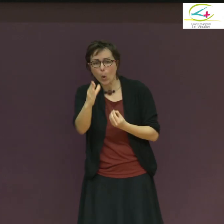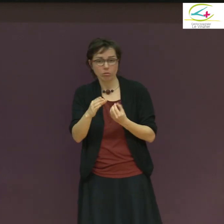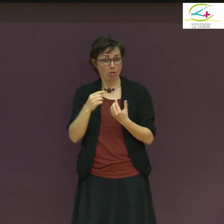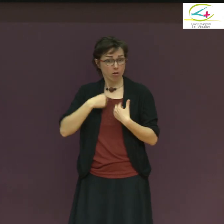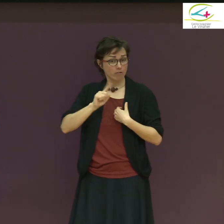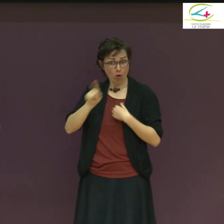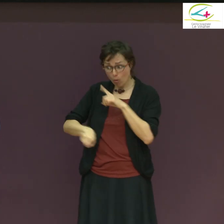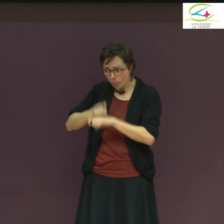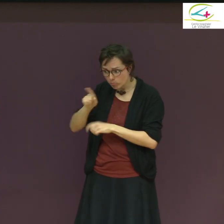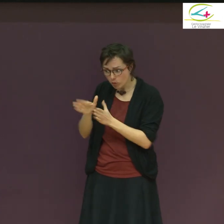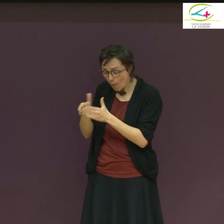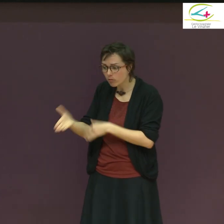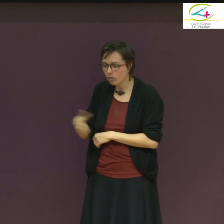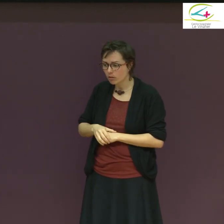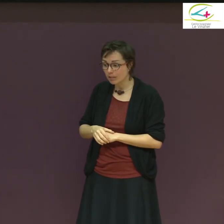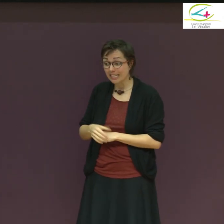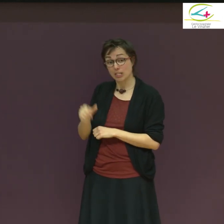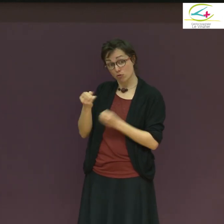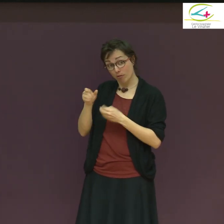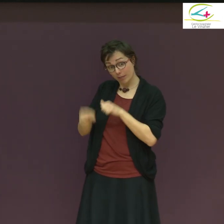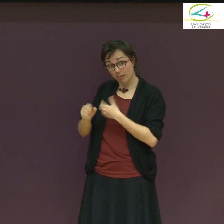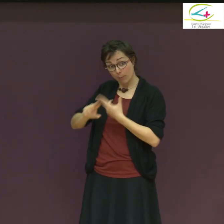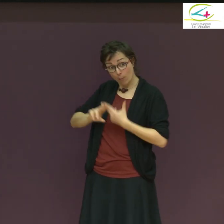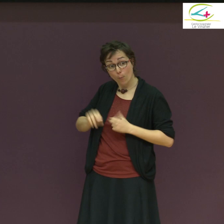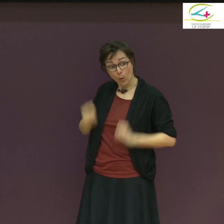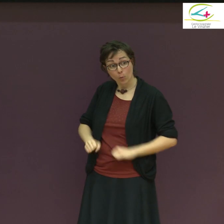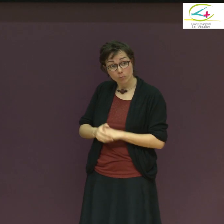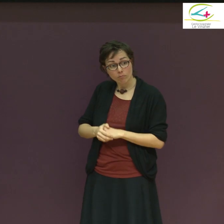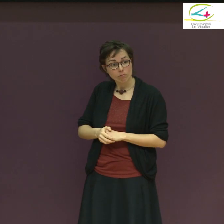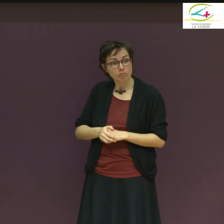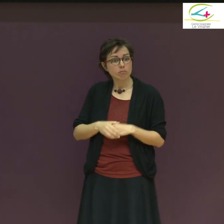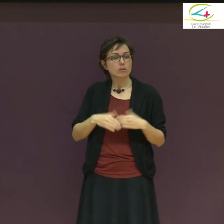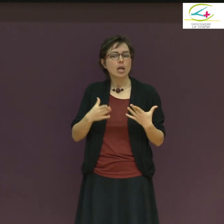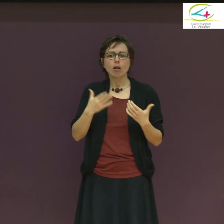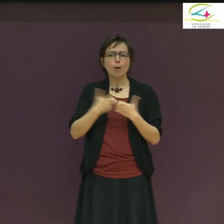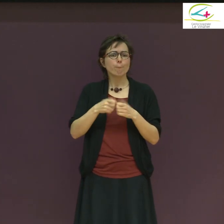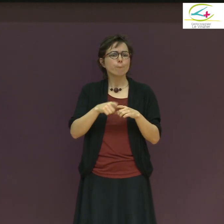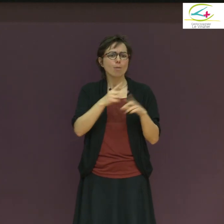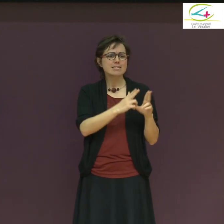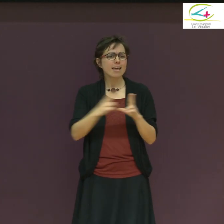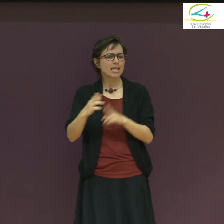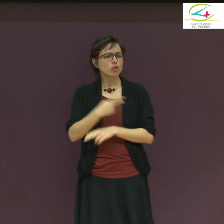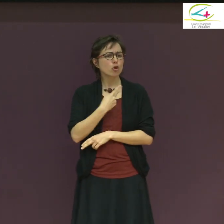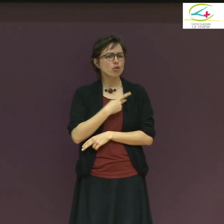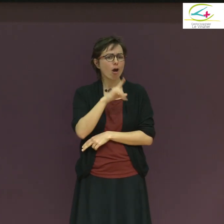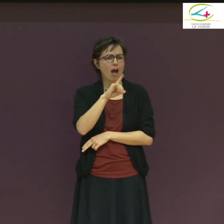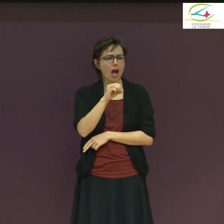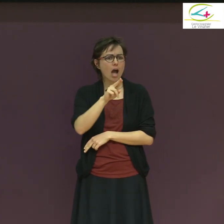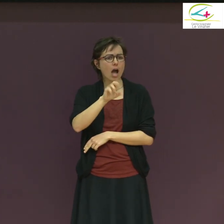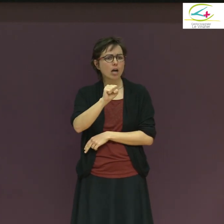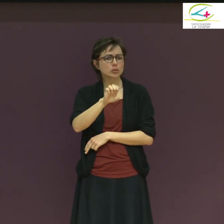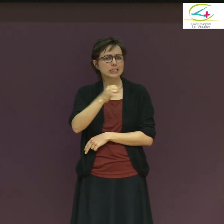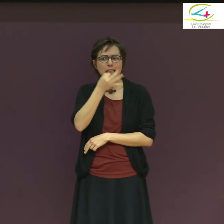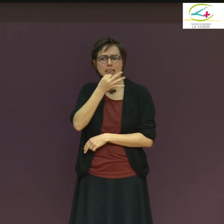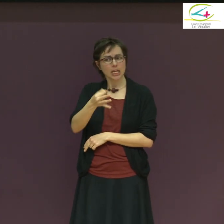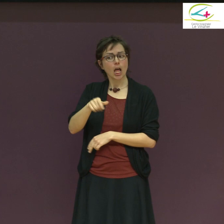demander. Et les gens vous répondent, c'est ça qui est extraordinaire. C'est que, vous savez, c'est Peter House qui dit « les patients mentent tout le temps ». Il